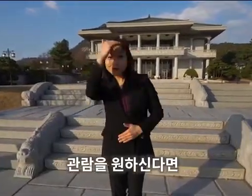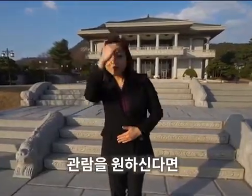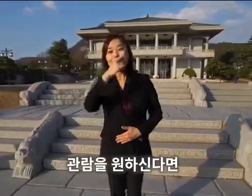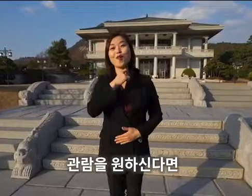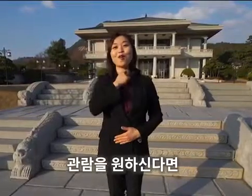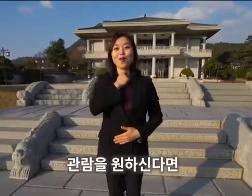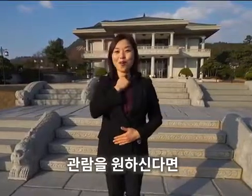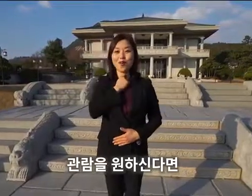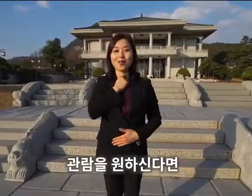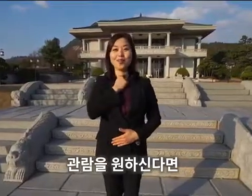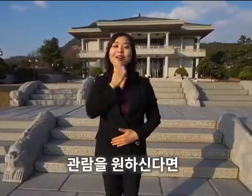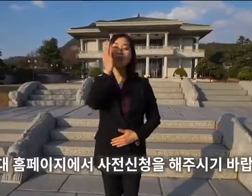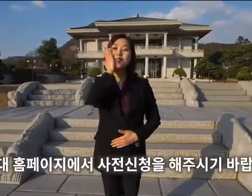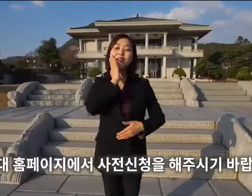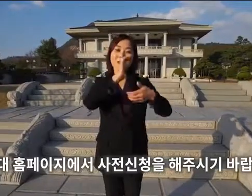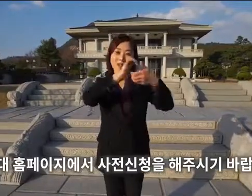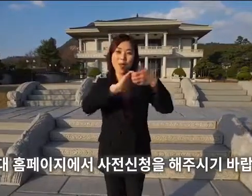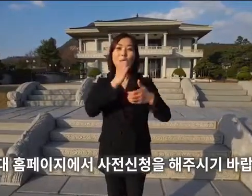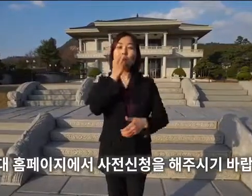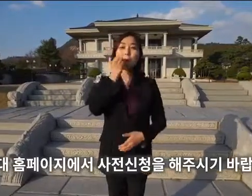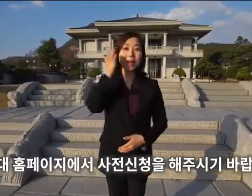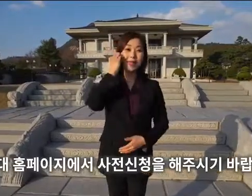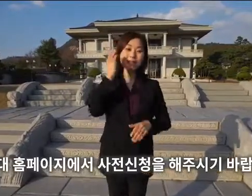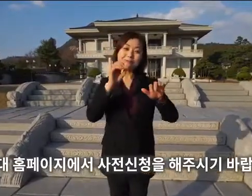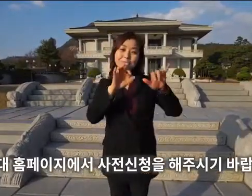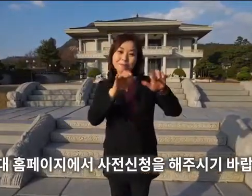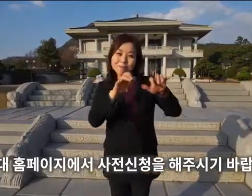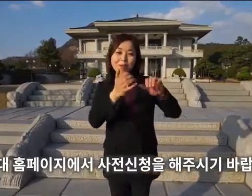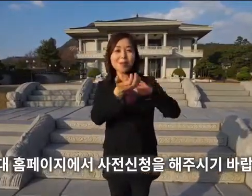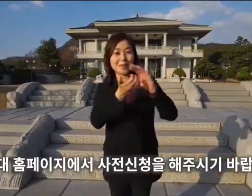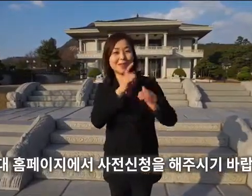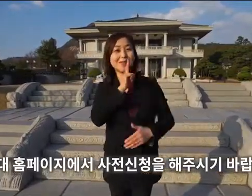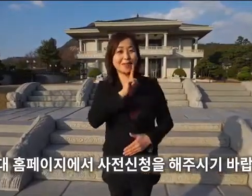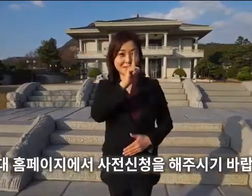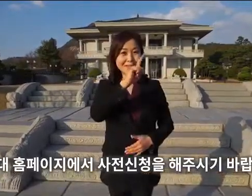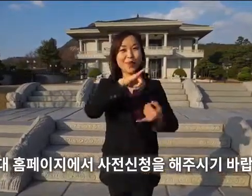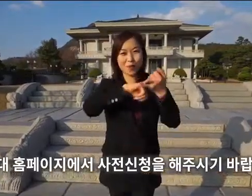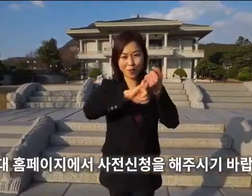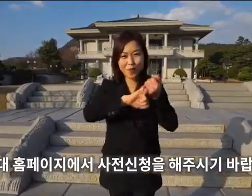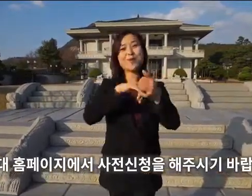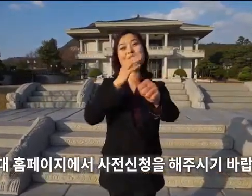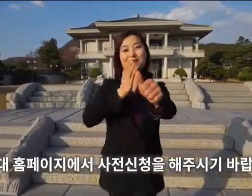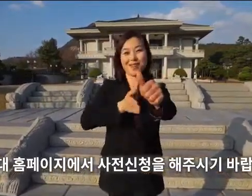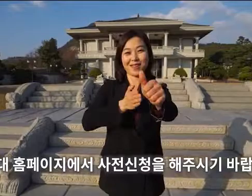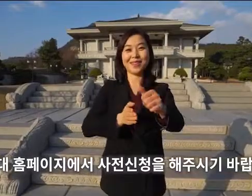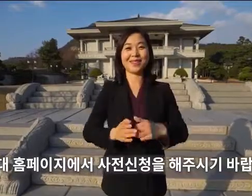관람을 원하신다면 청와대 홈페이지에서 사전 신청을 해 주시기